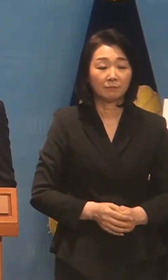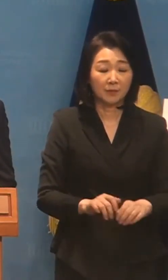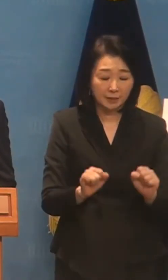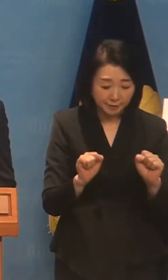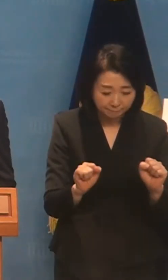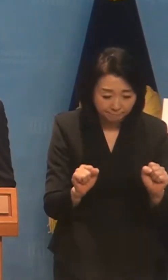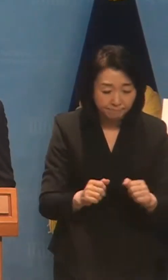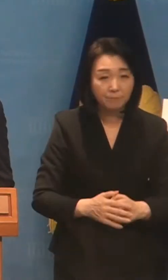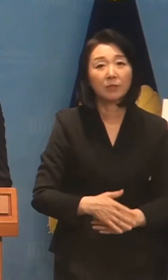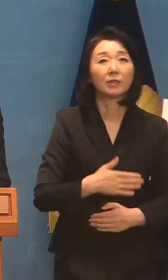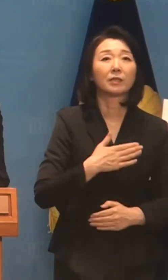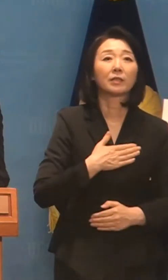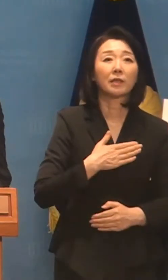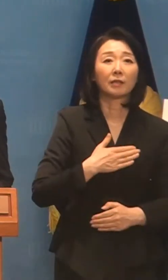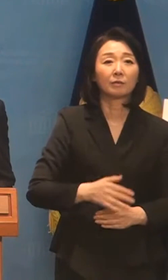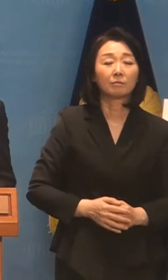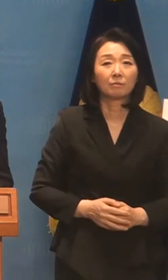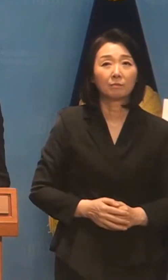안녕하십니까? 저는